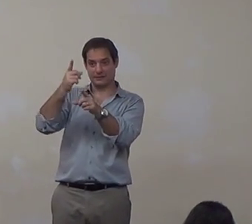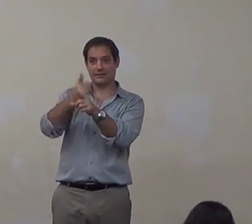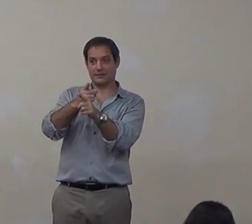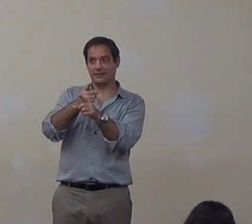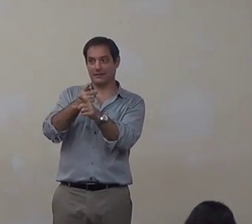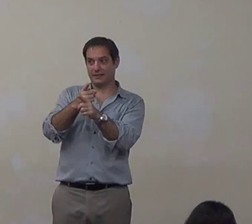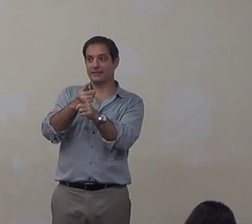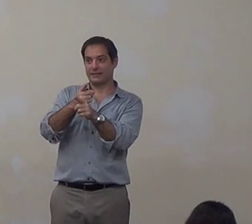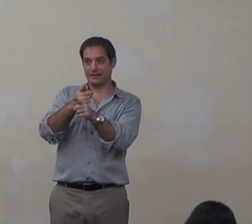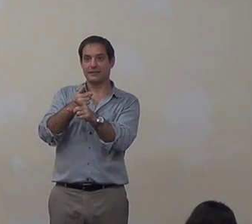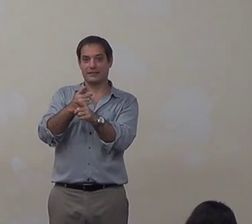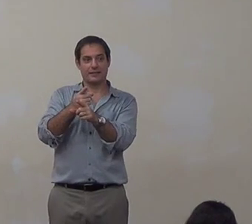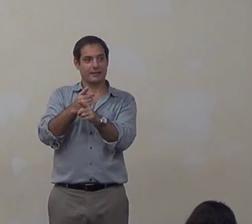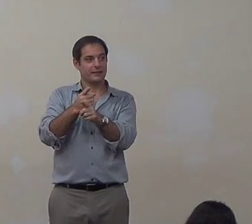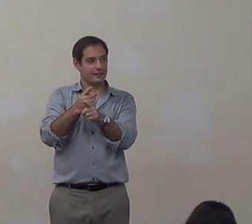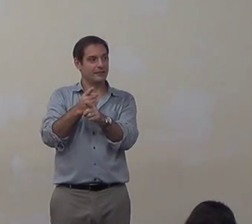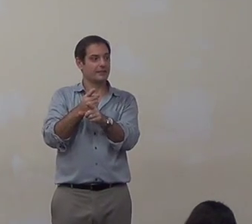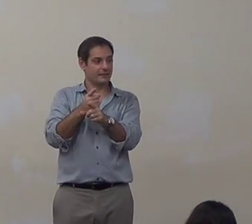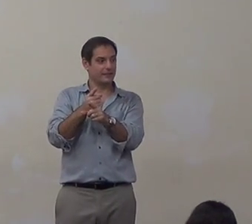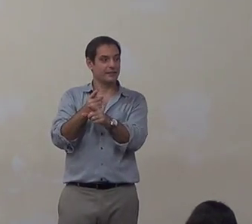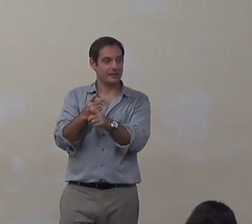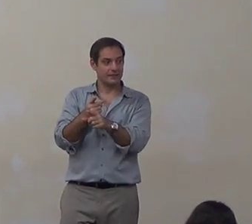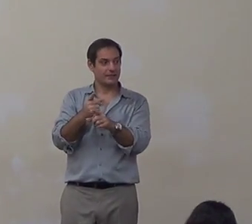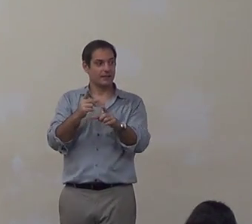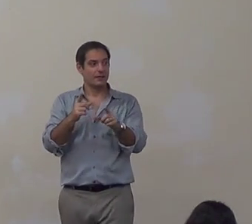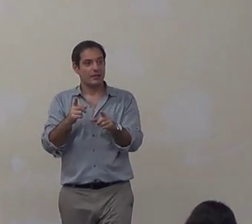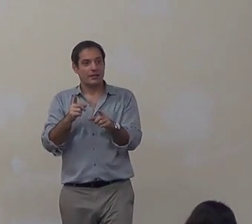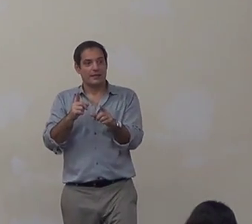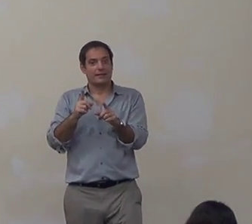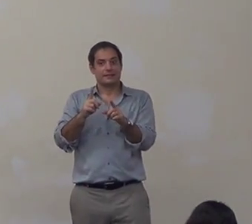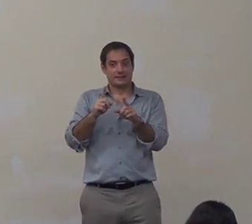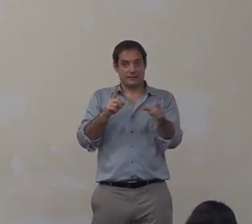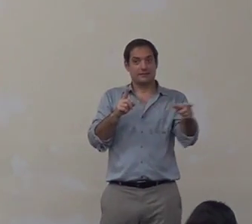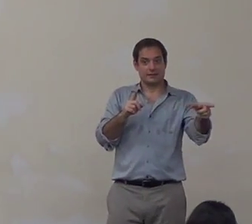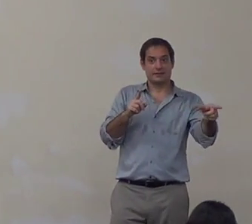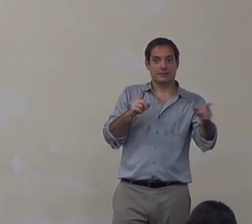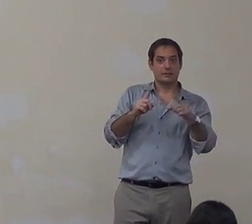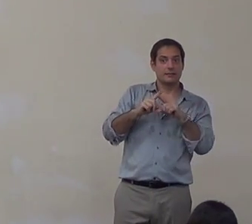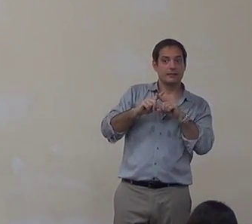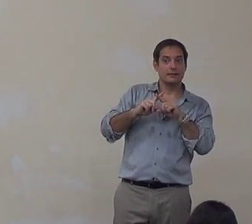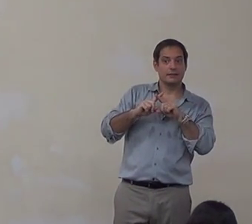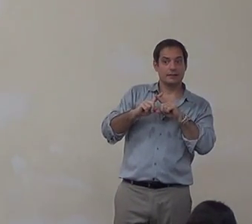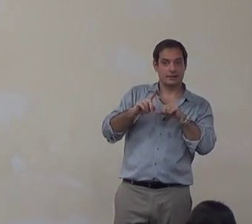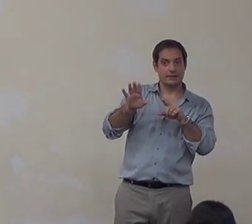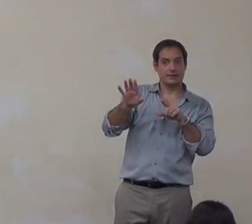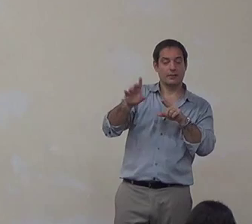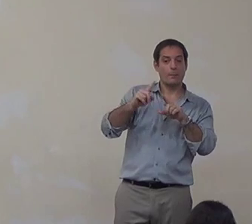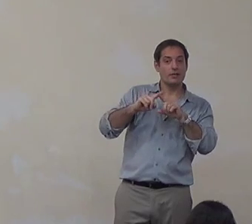Yeah, it's a